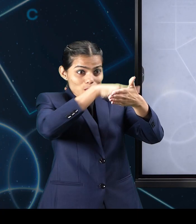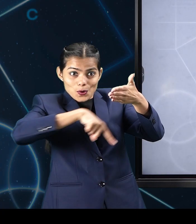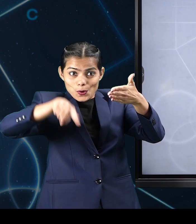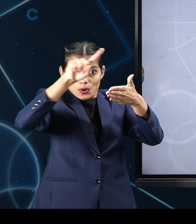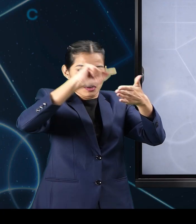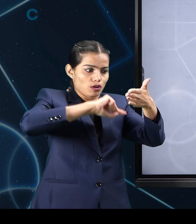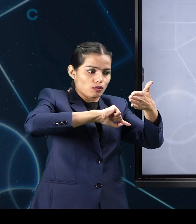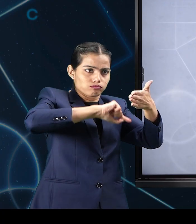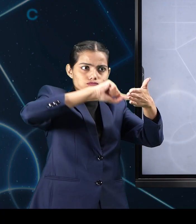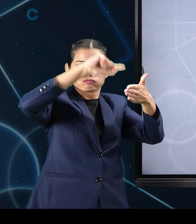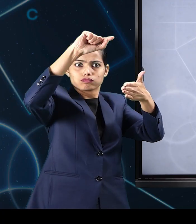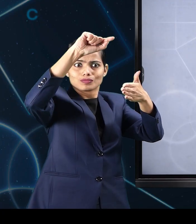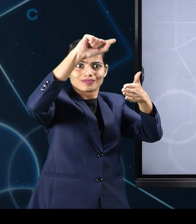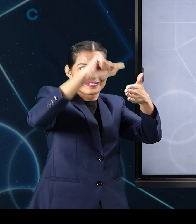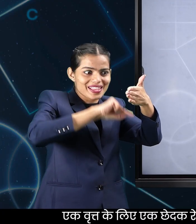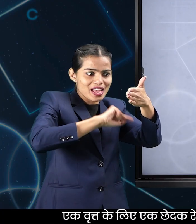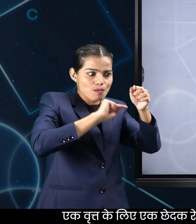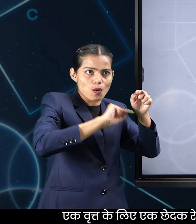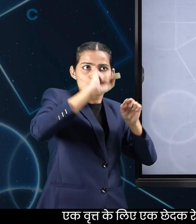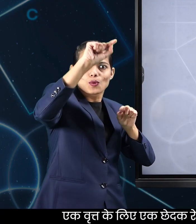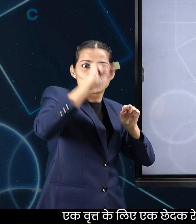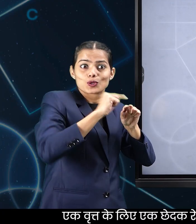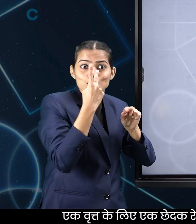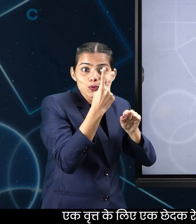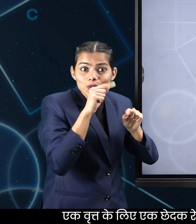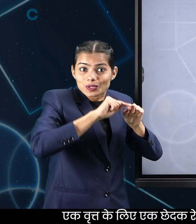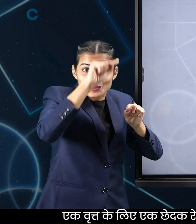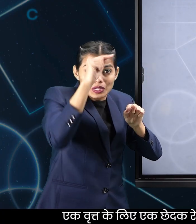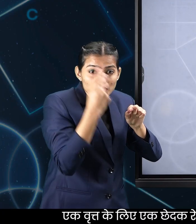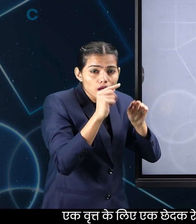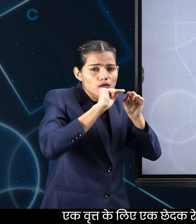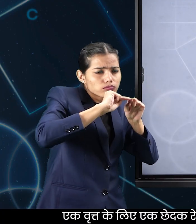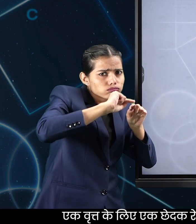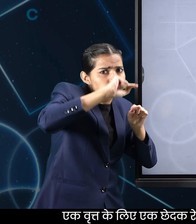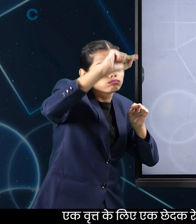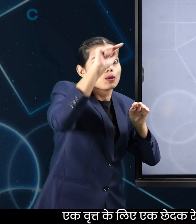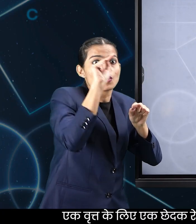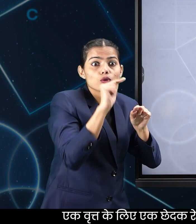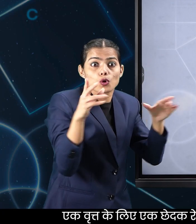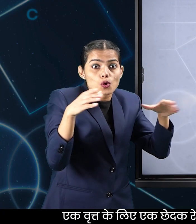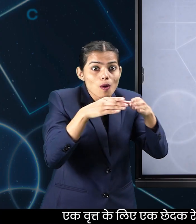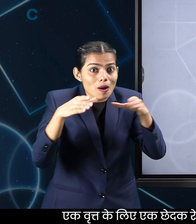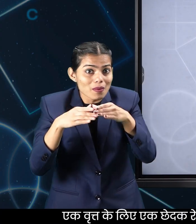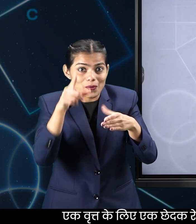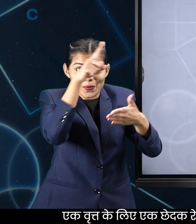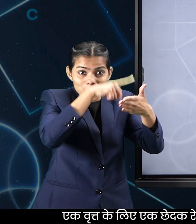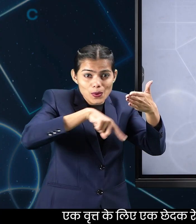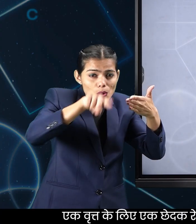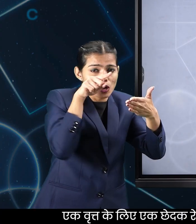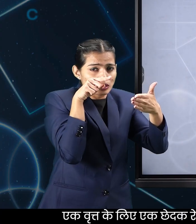छेदक रेखा एक वृत्त के लिए एक छेदक रेखा एक ऐसी रेखा है जिसमें वृत्त के साथ दो